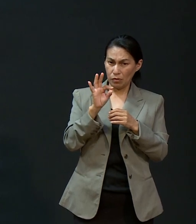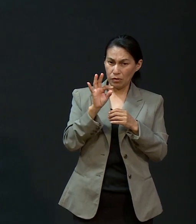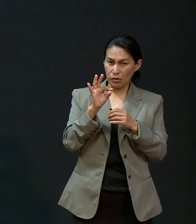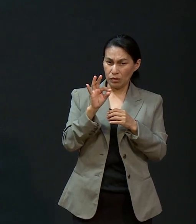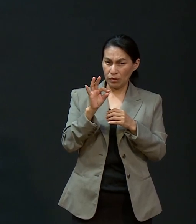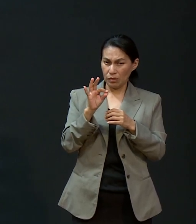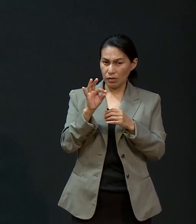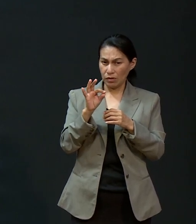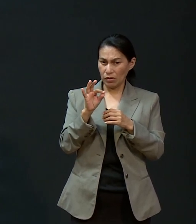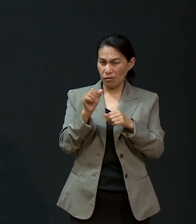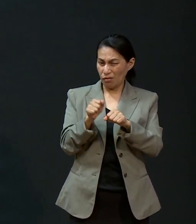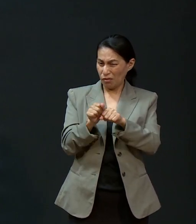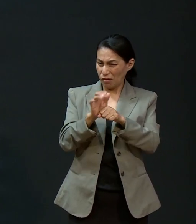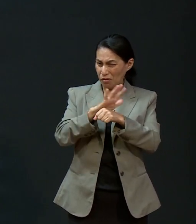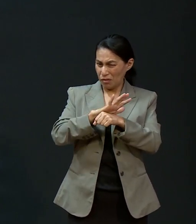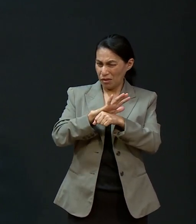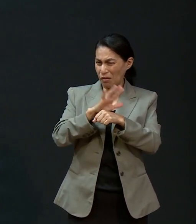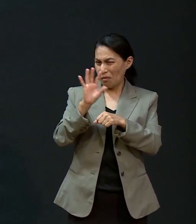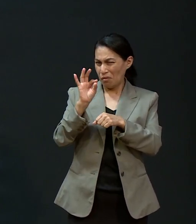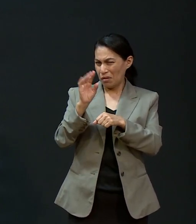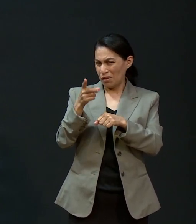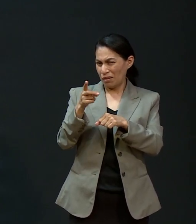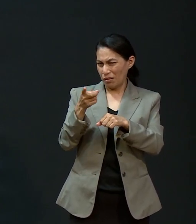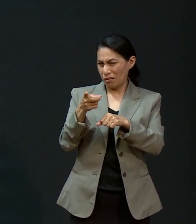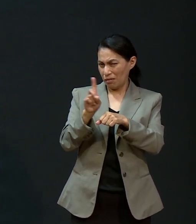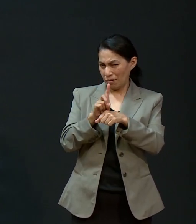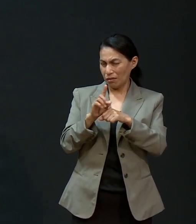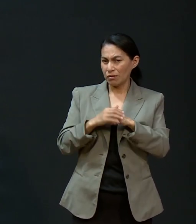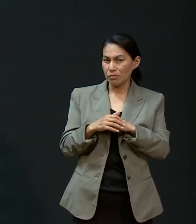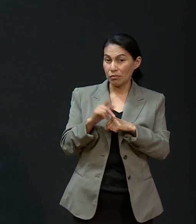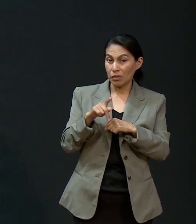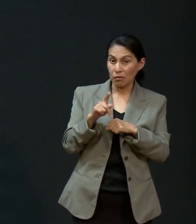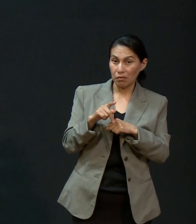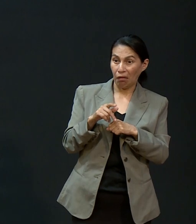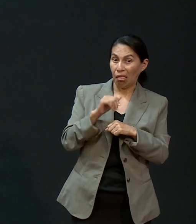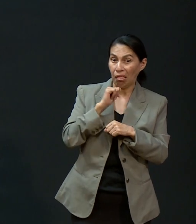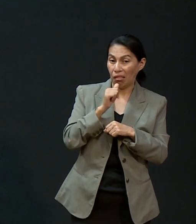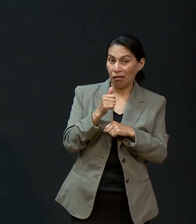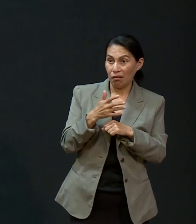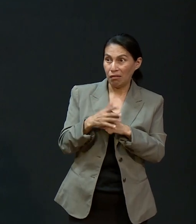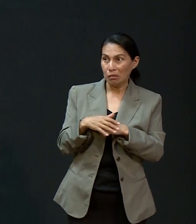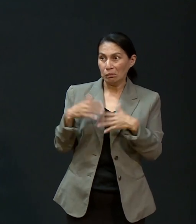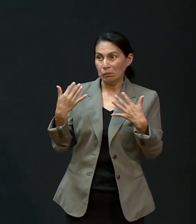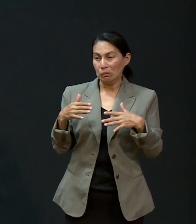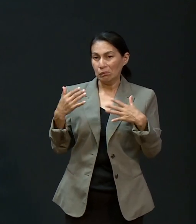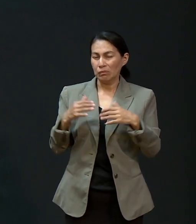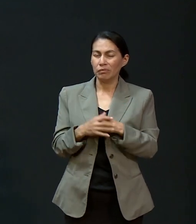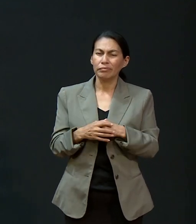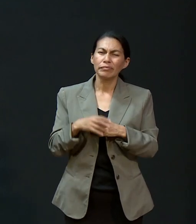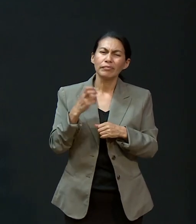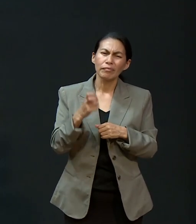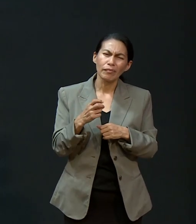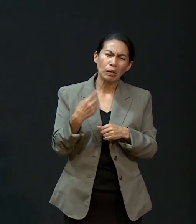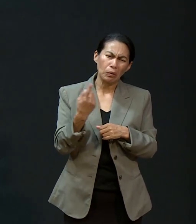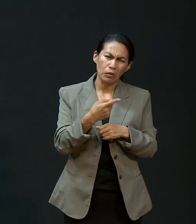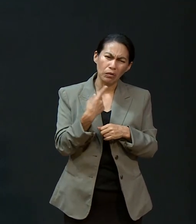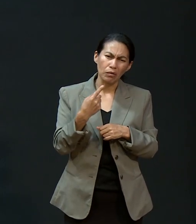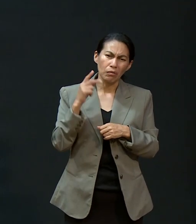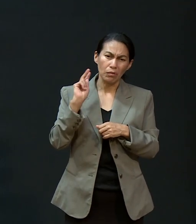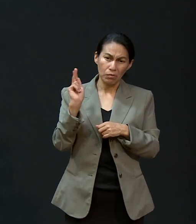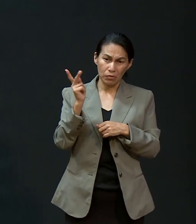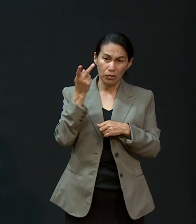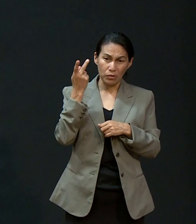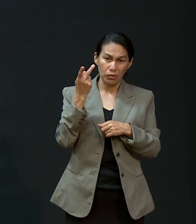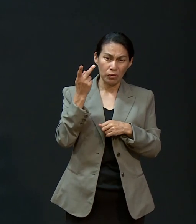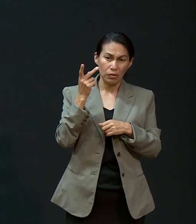lo de la cuarentena iba a ser durante dos semanas o los 40 días, pero vimos que no fue así. Entonces